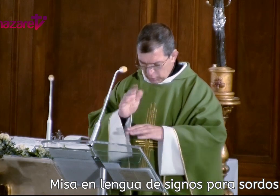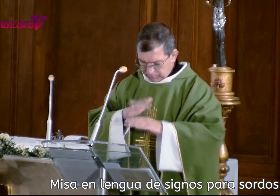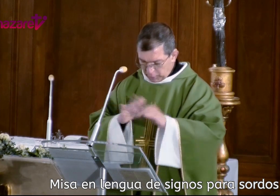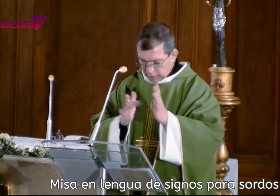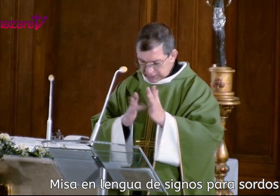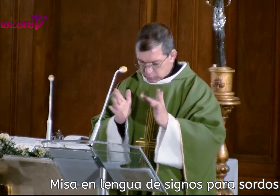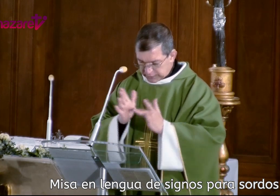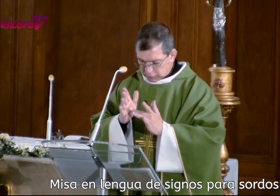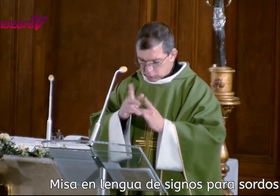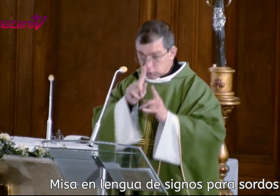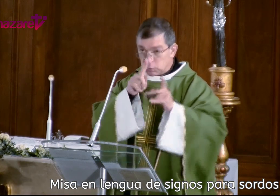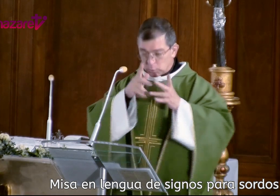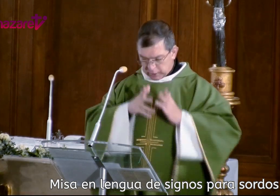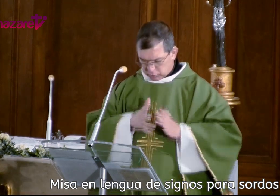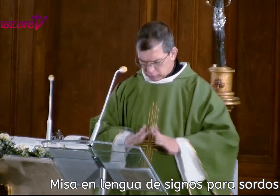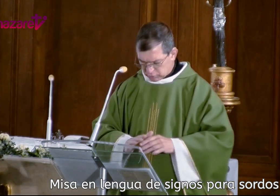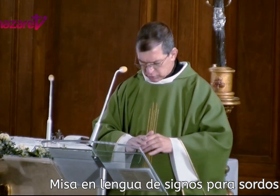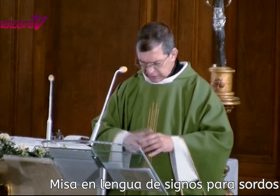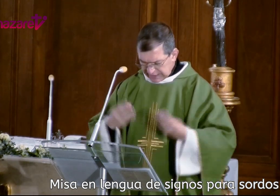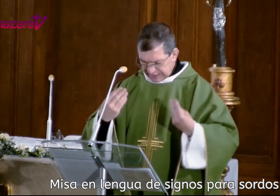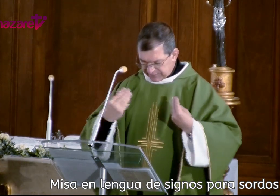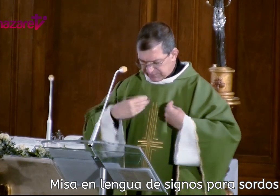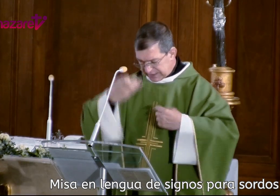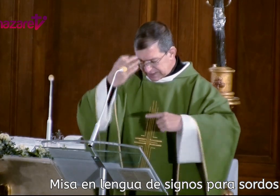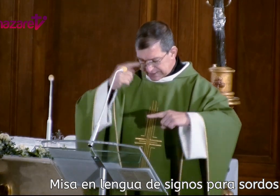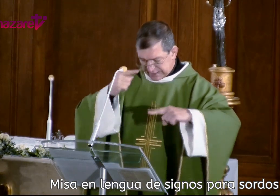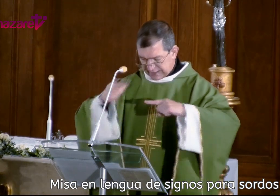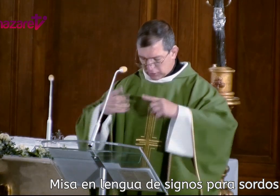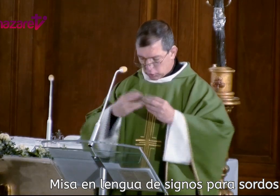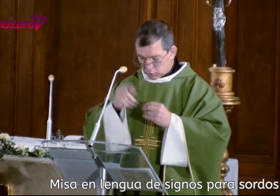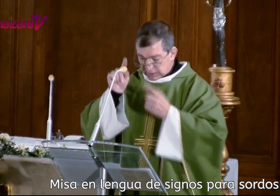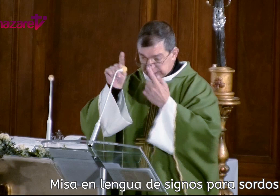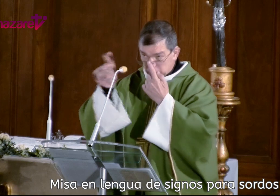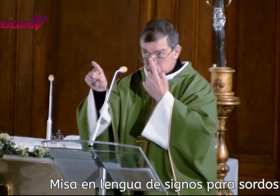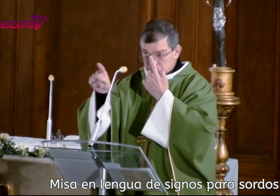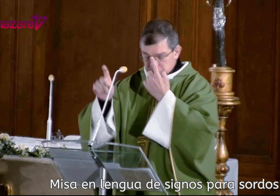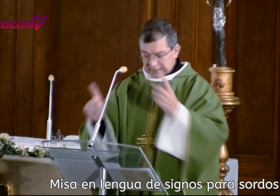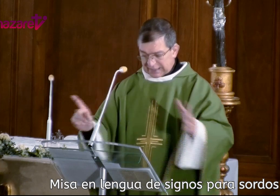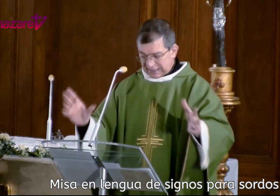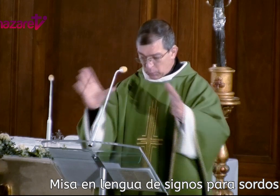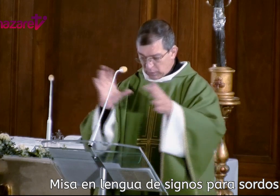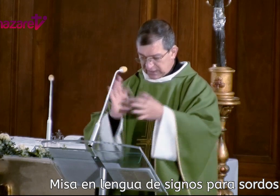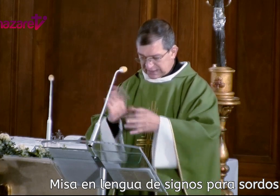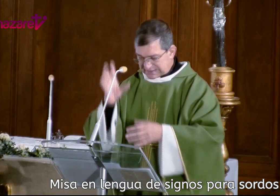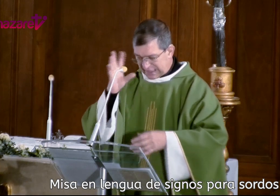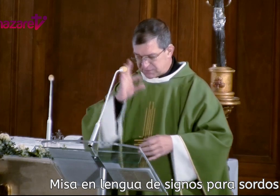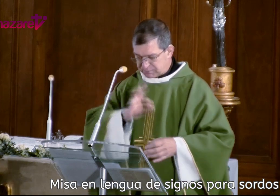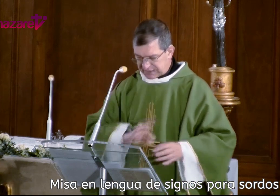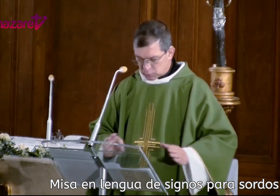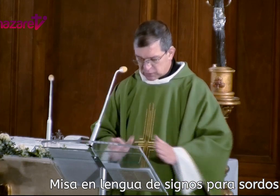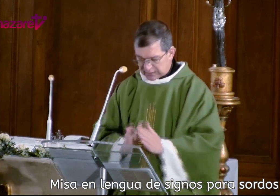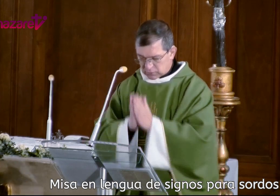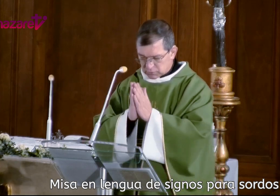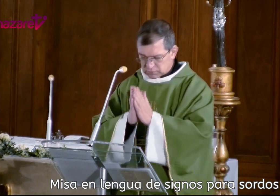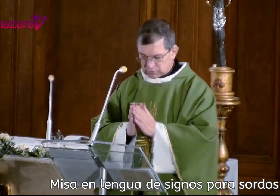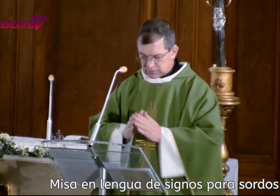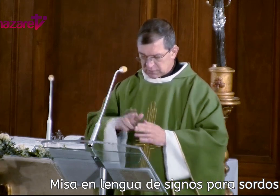Por Jesucristo, tu Hijo, que vive y reina contigo en la unidad del Espíritu Santo y